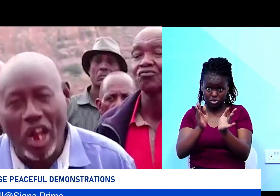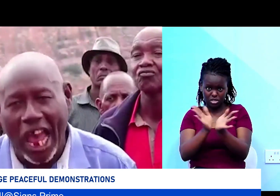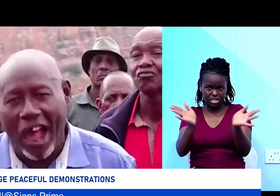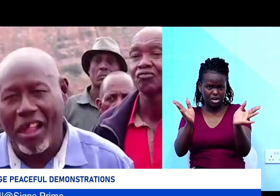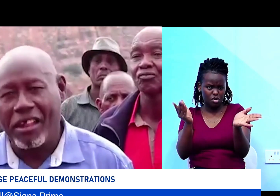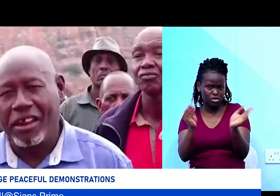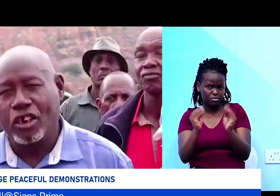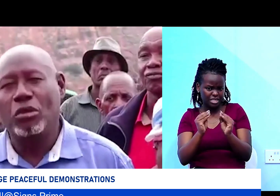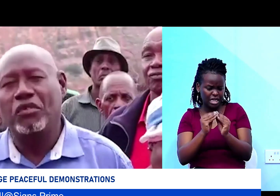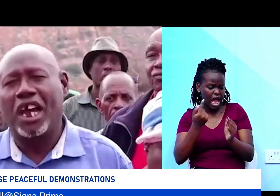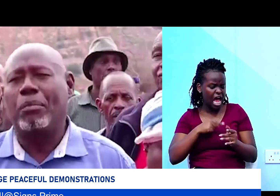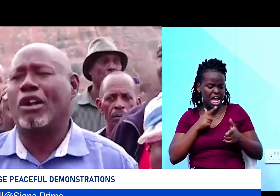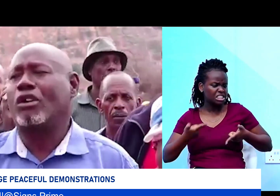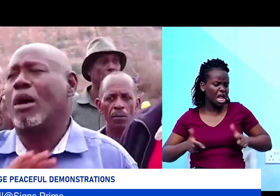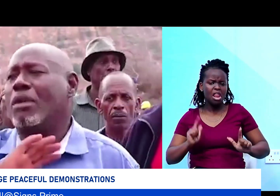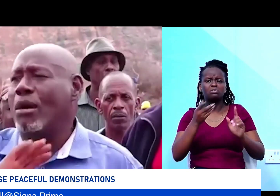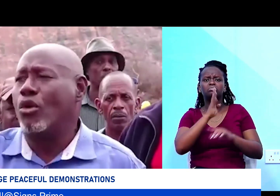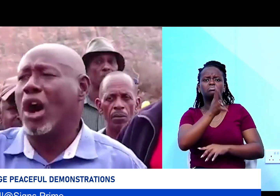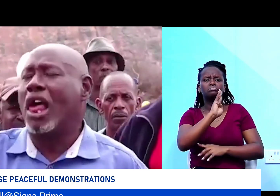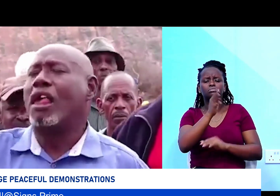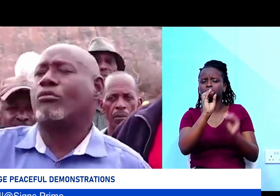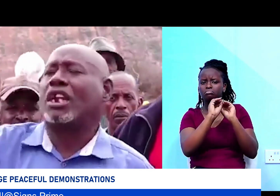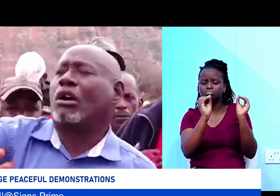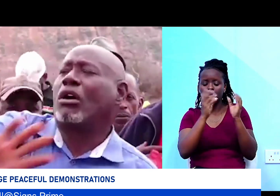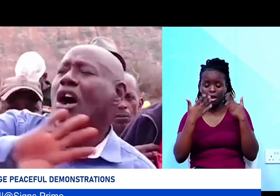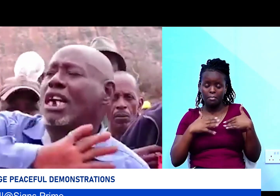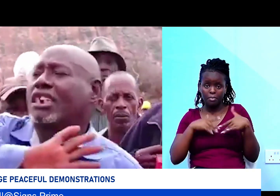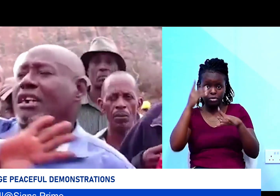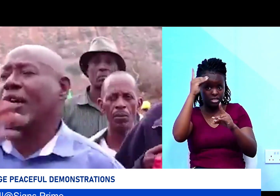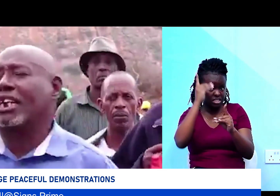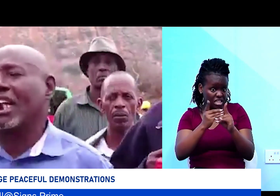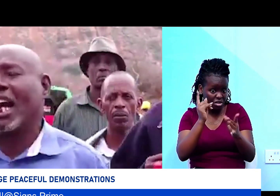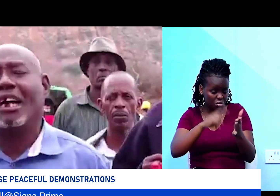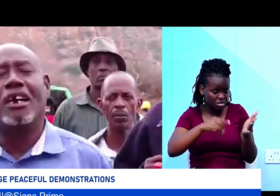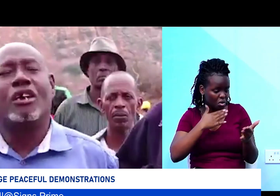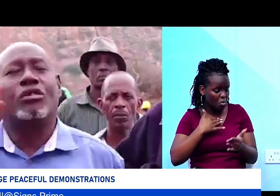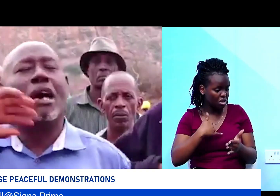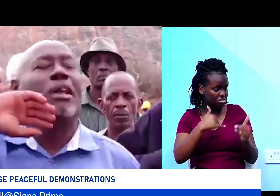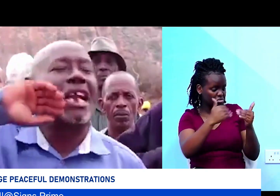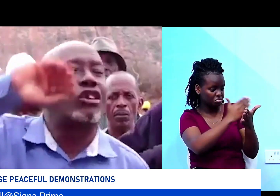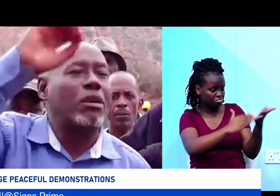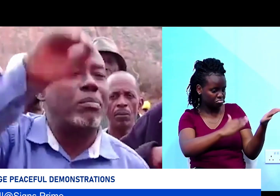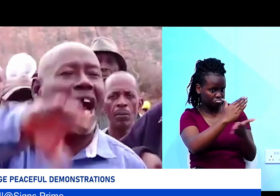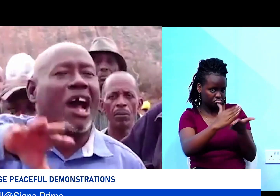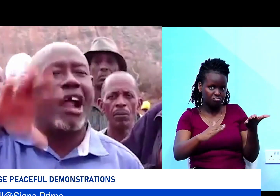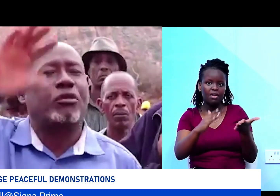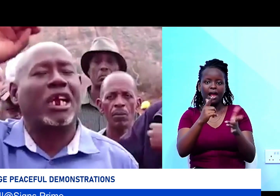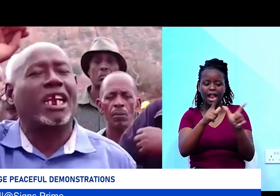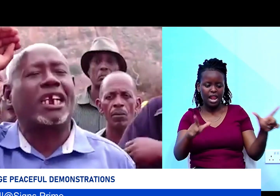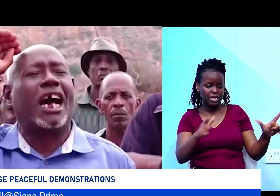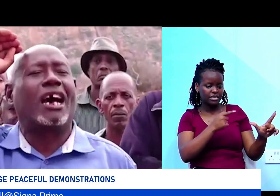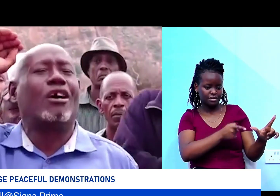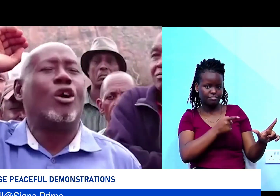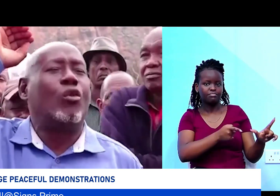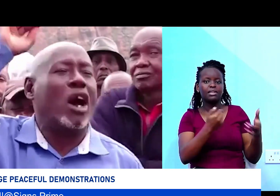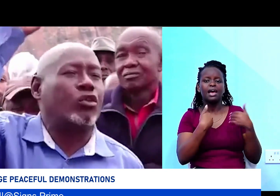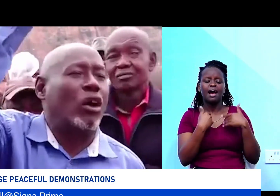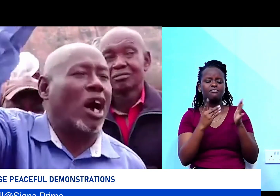kuongea. Tumefika pale watu wameamua tunataka kugawanya shamba tena. Tuna miradi tumepanga, tutaleta watu